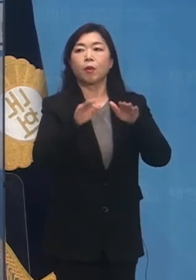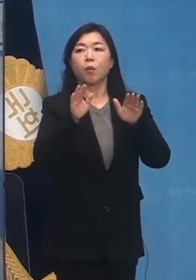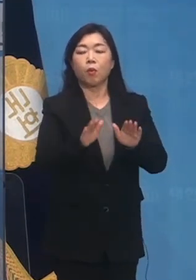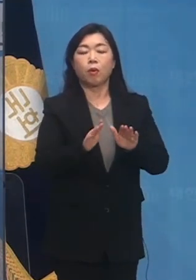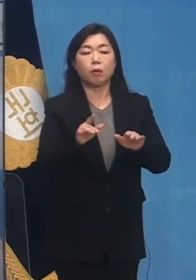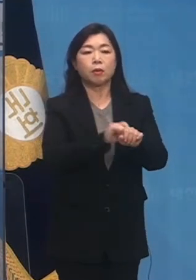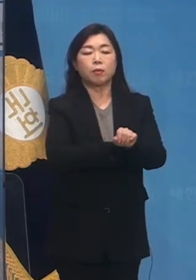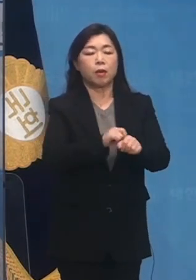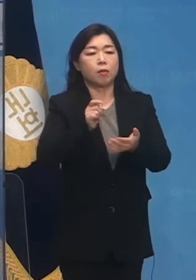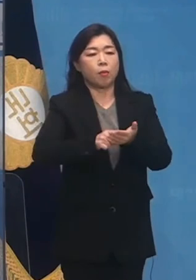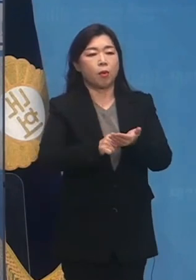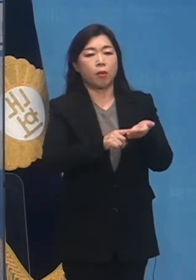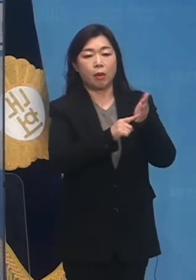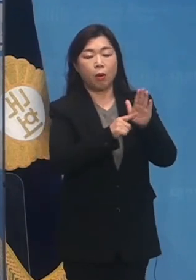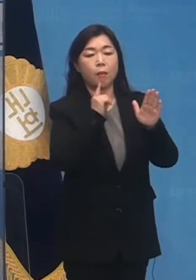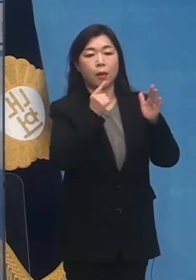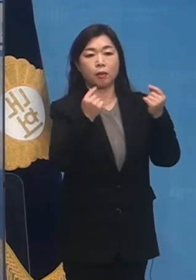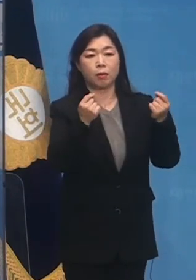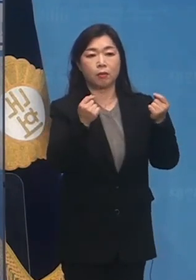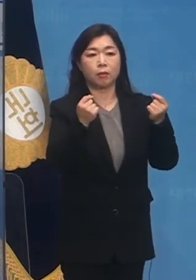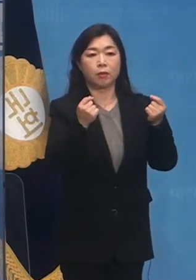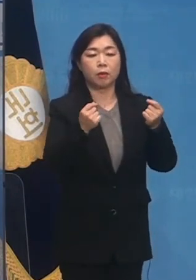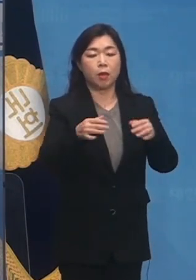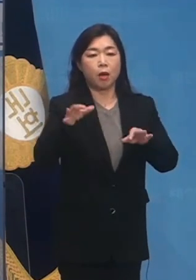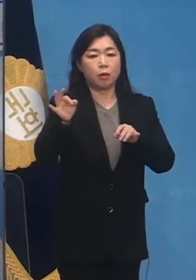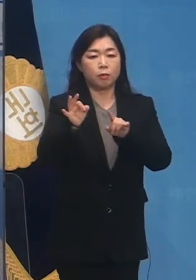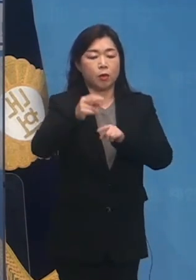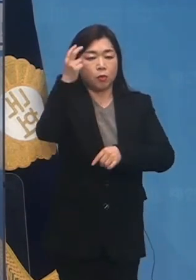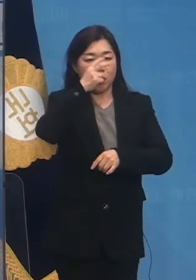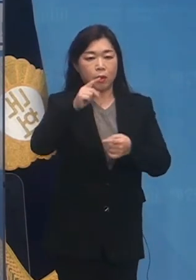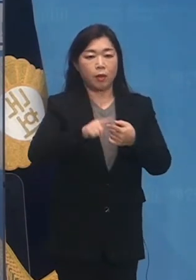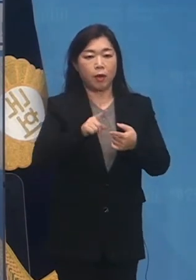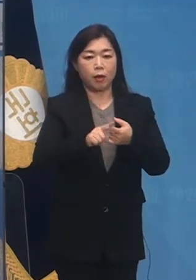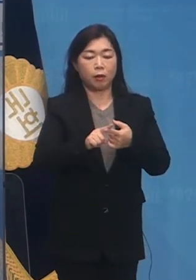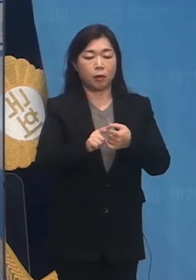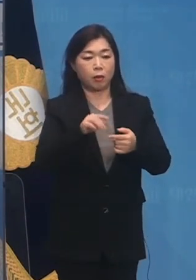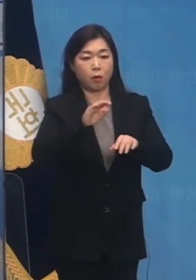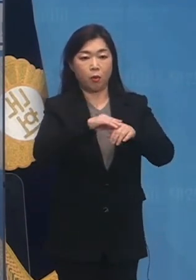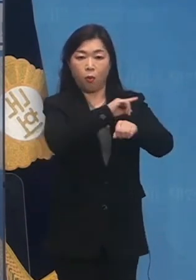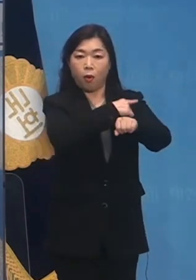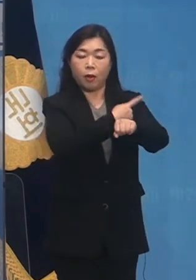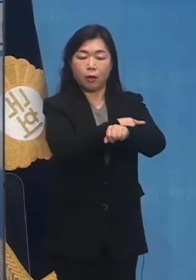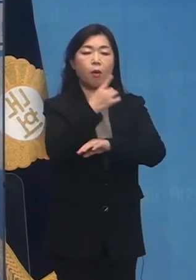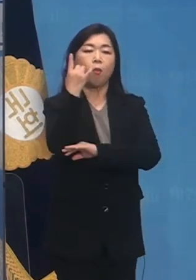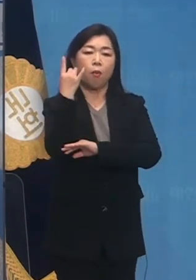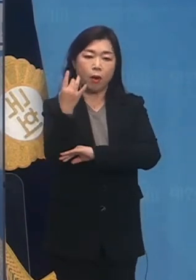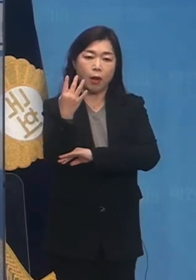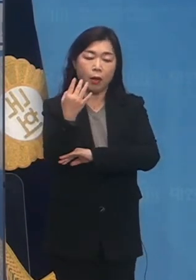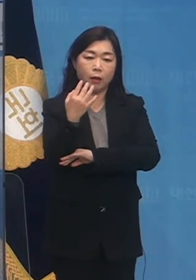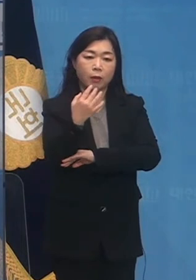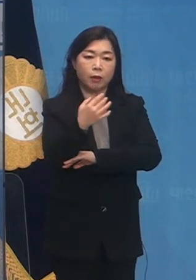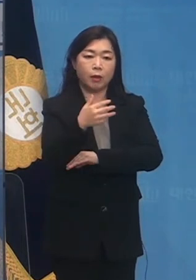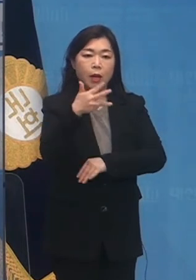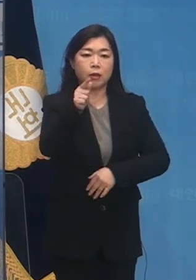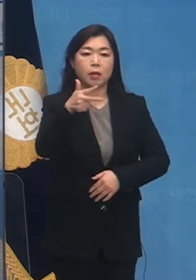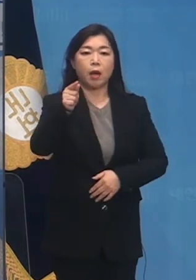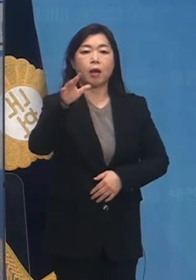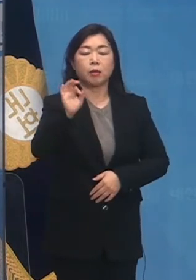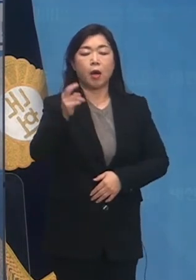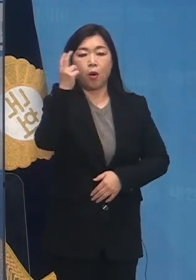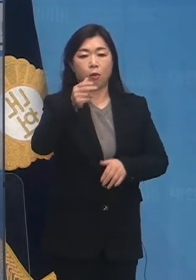오늘 특히 속보로 더 나온 것처럼 금융조회에 대한 권한이 원래